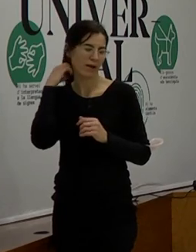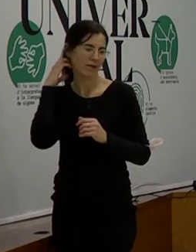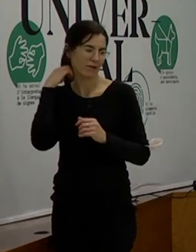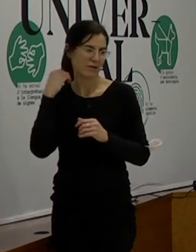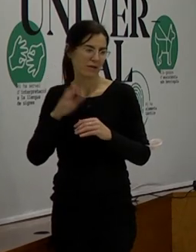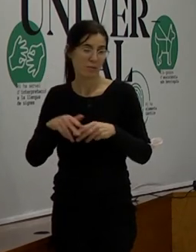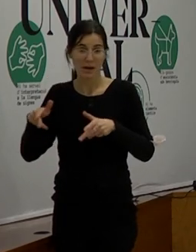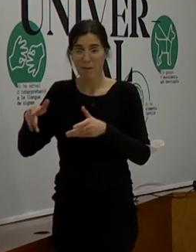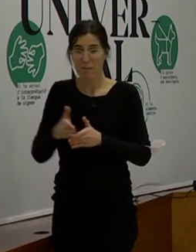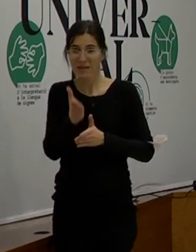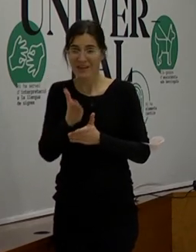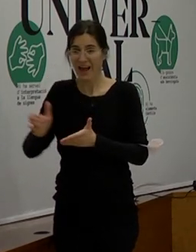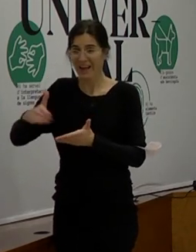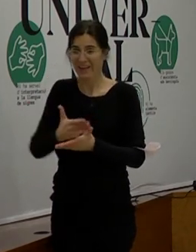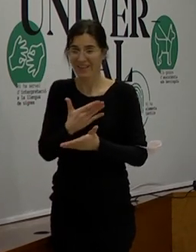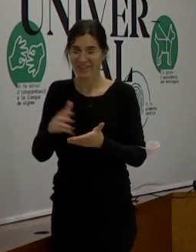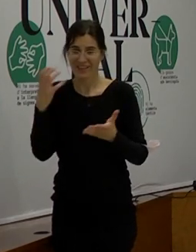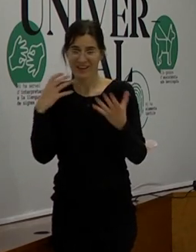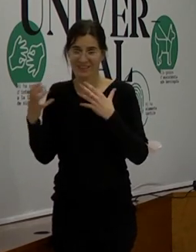Para patinaje artístico, ¿no? Está claro.